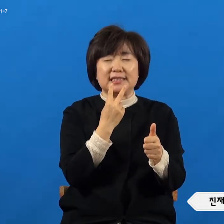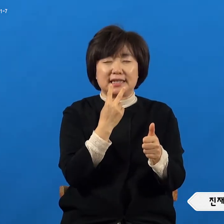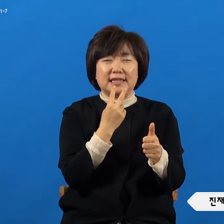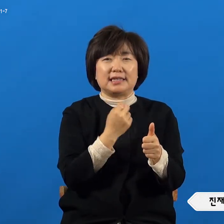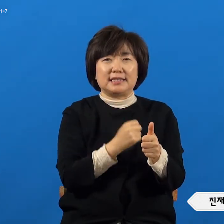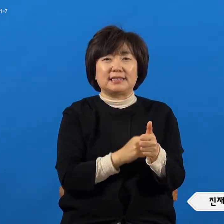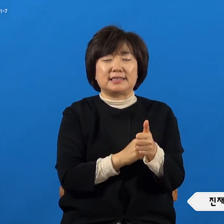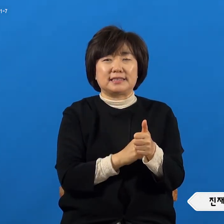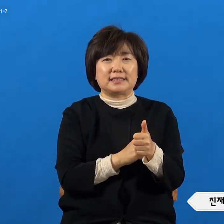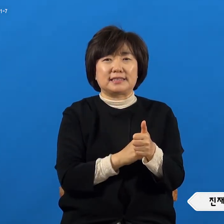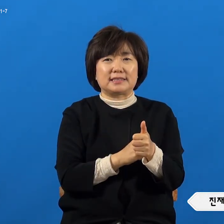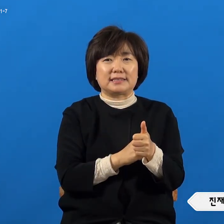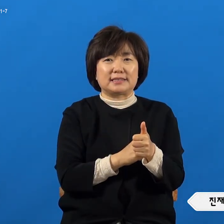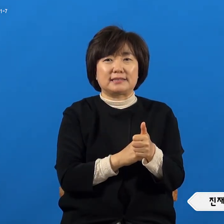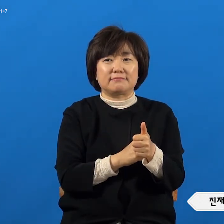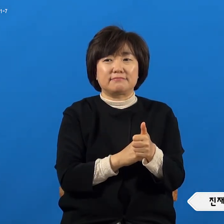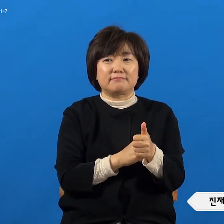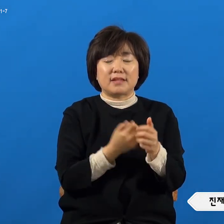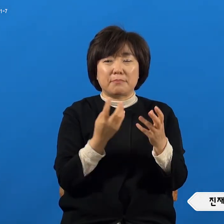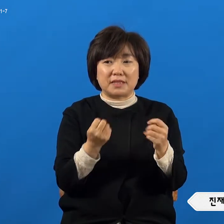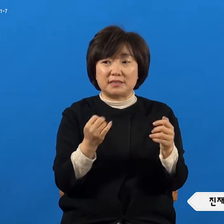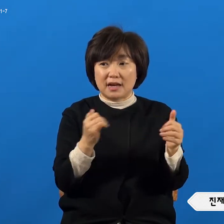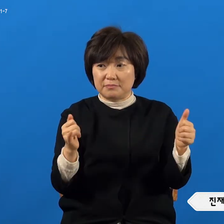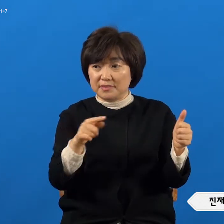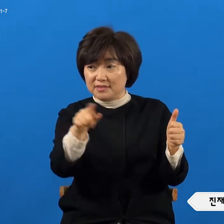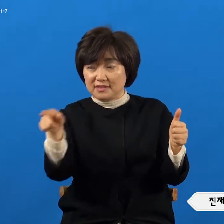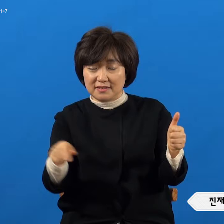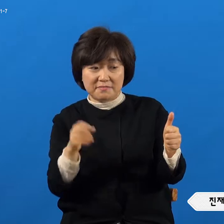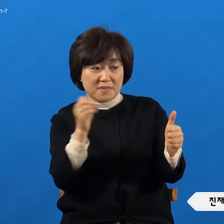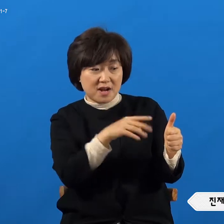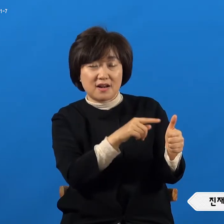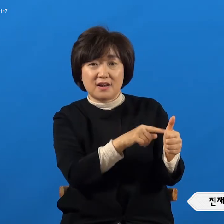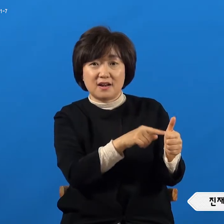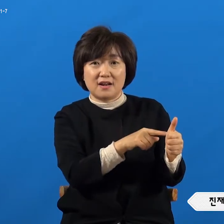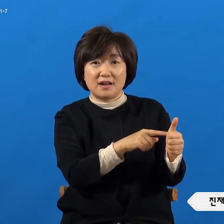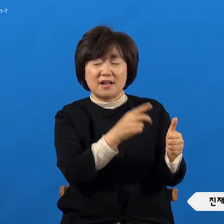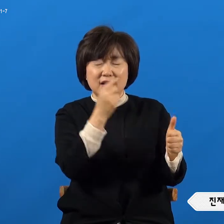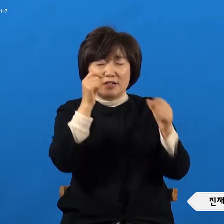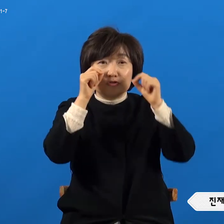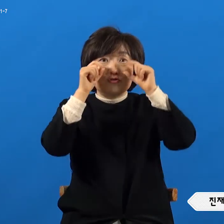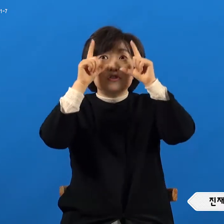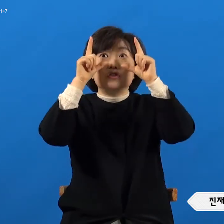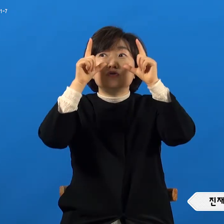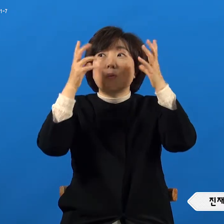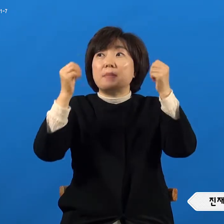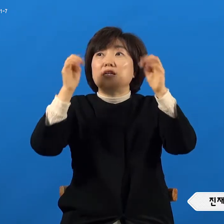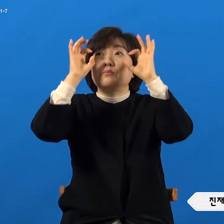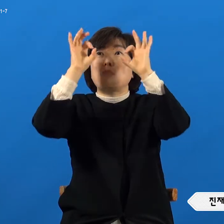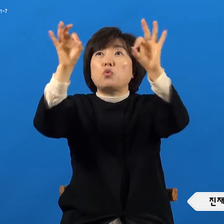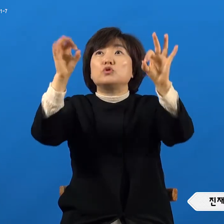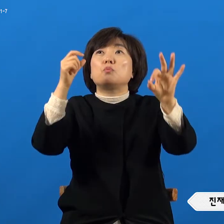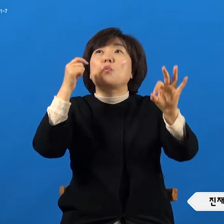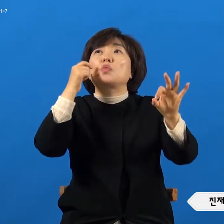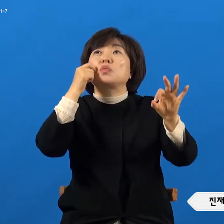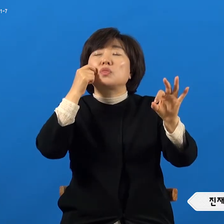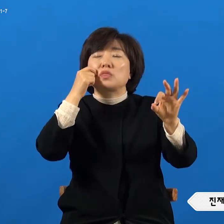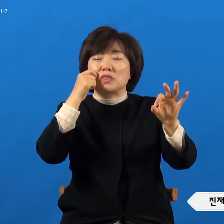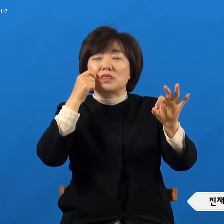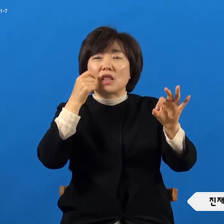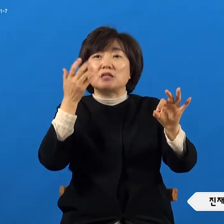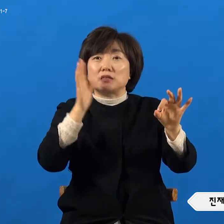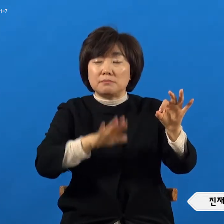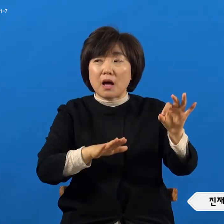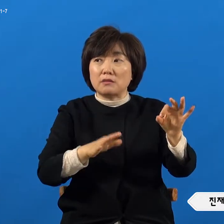시각장애인입니다. 그러나 많은 사람들은 그를 가리켜서 눈을 뜨고 많은 것을 볼 수 있는 그 어떤 사람보다도